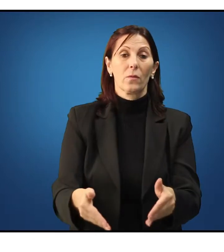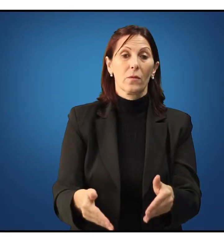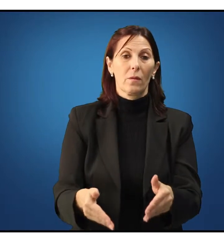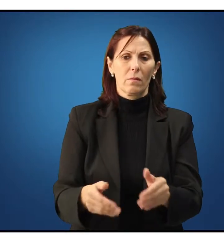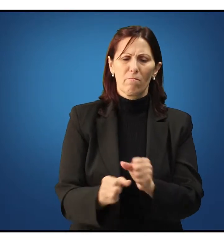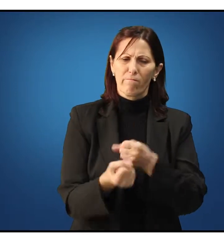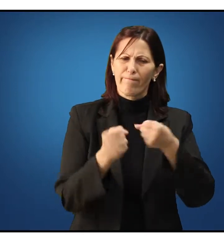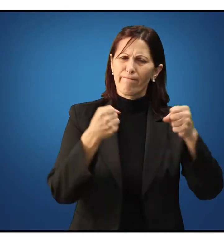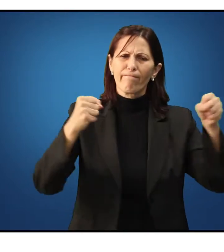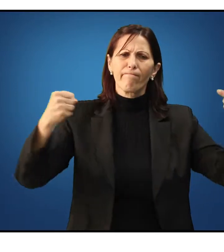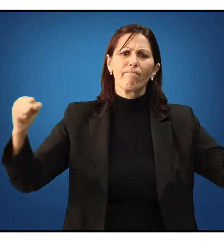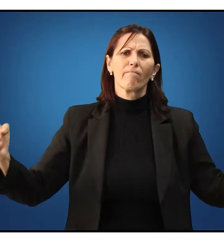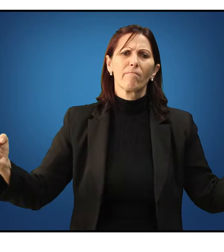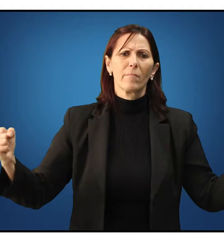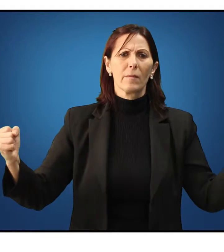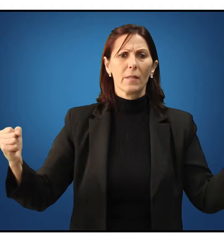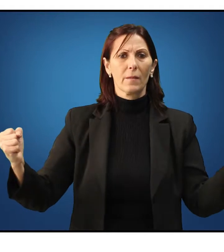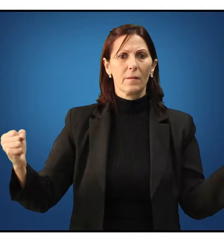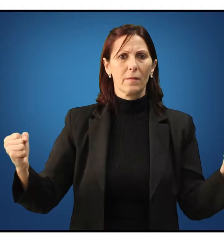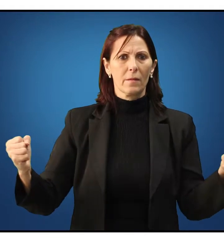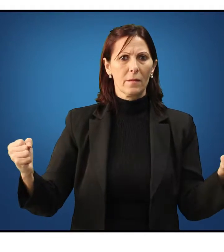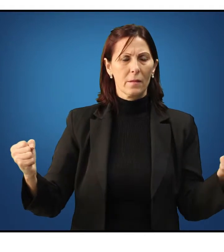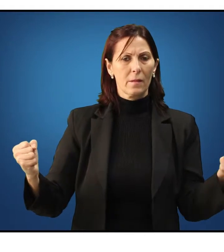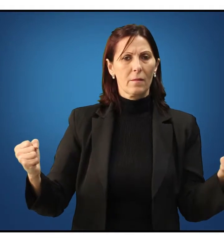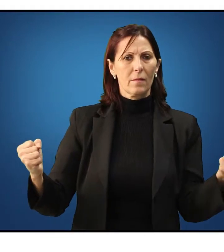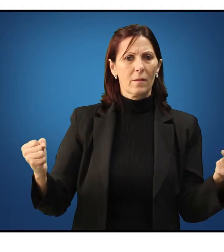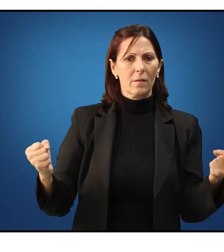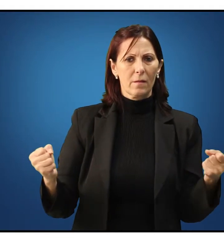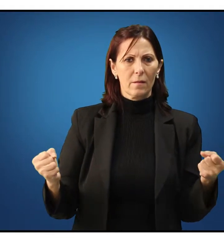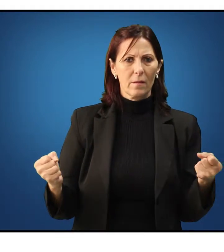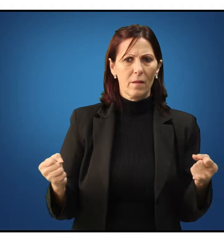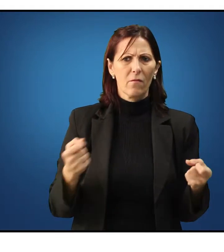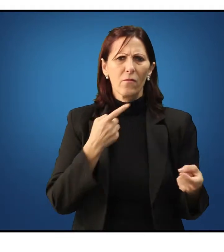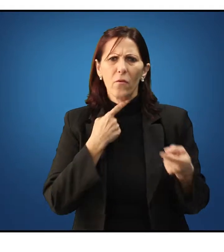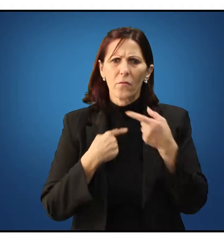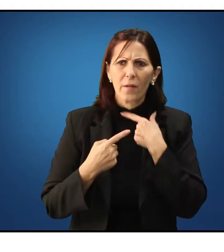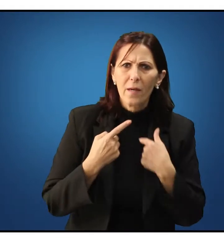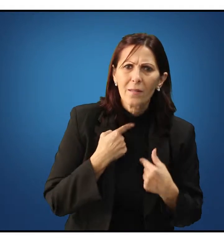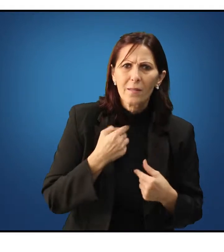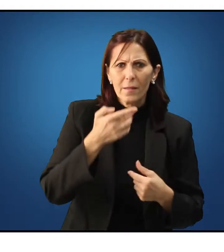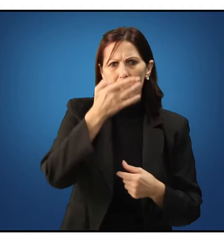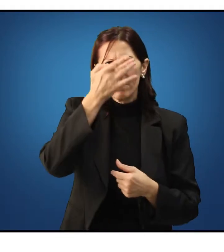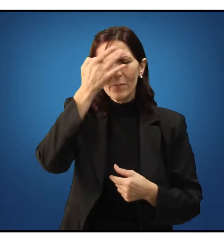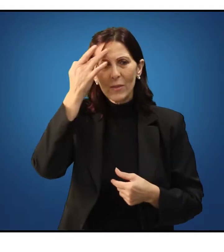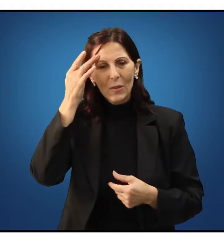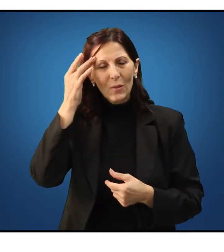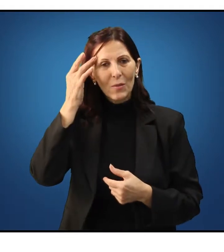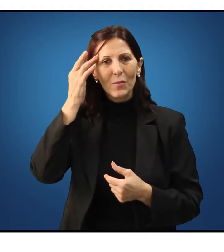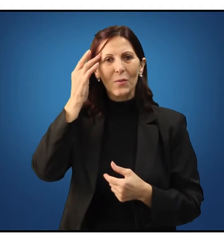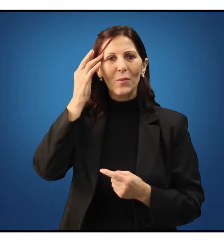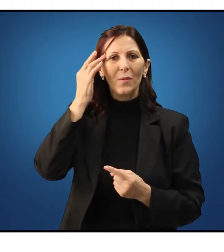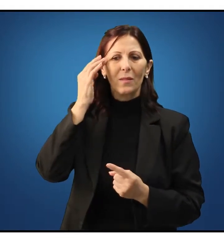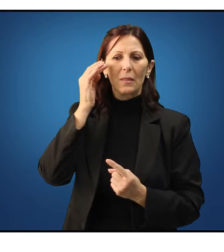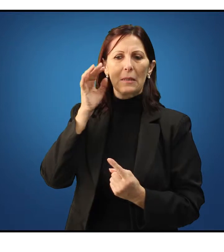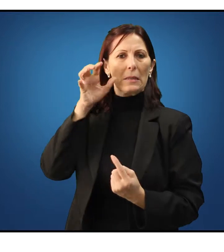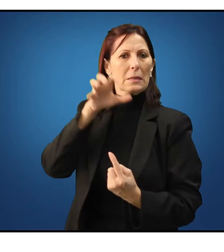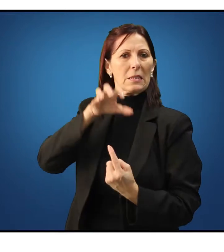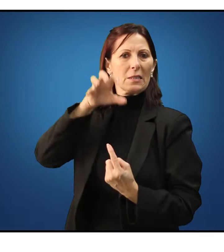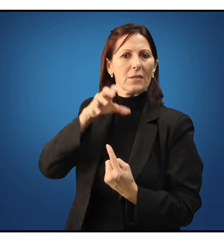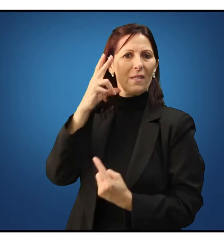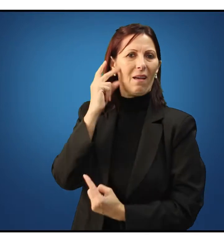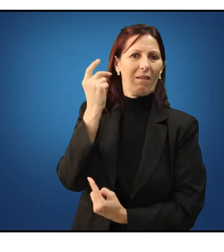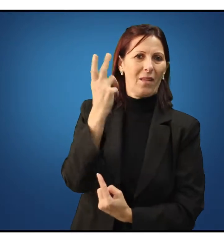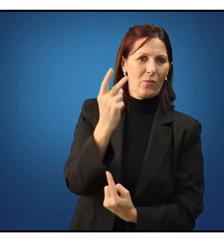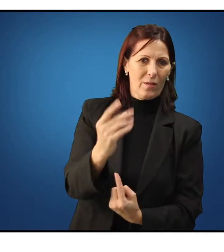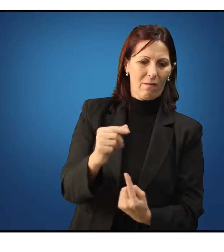amplia enormemente a voracidade do homem sobre a natureza e, claro, também temos por